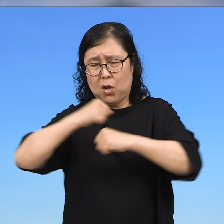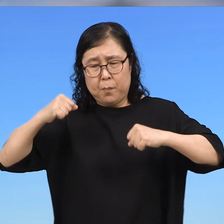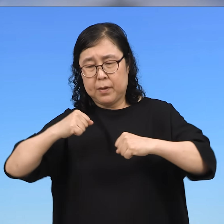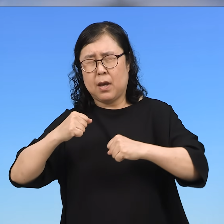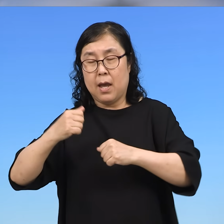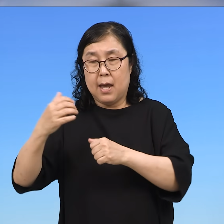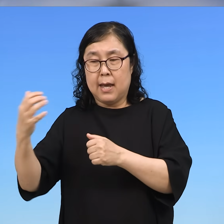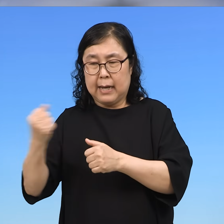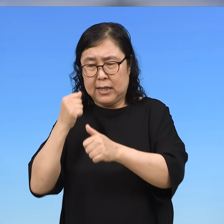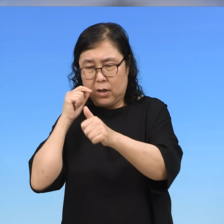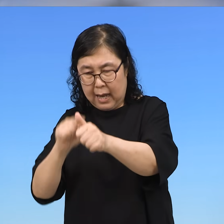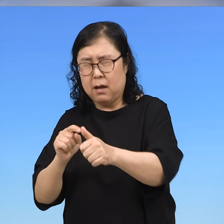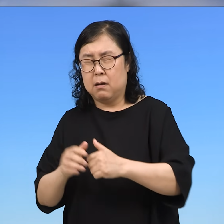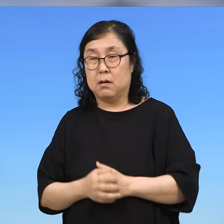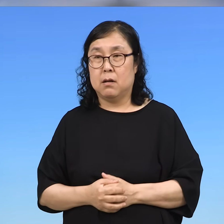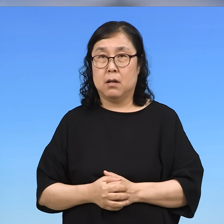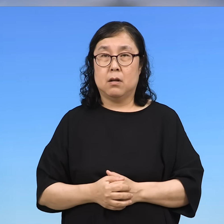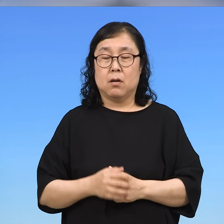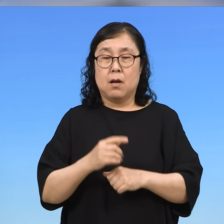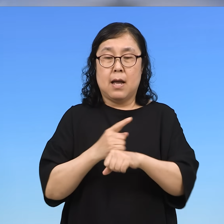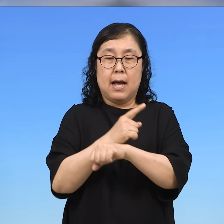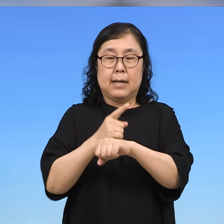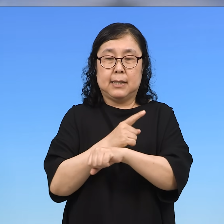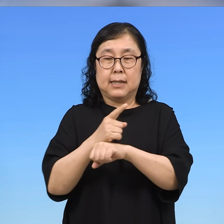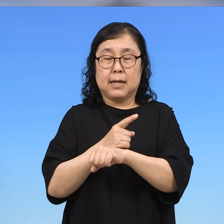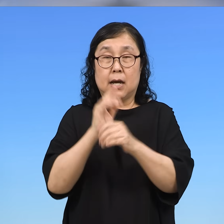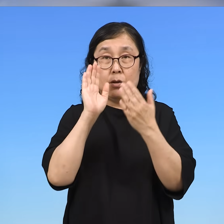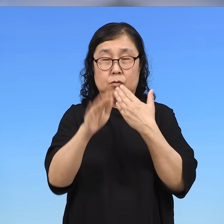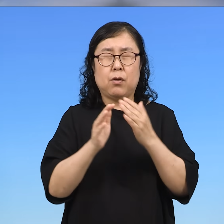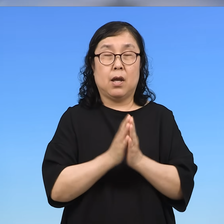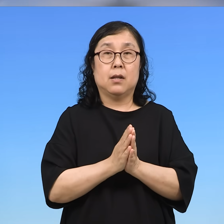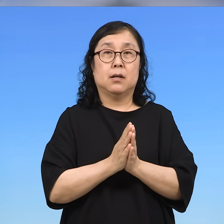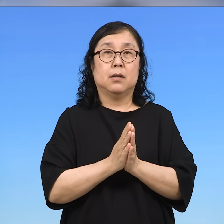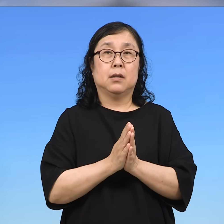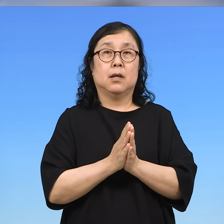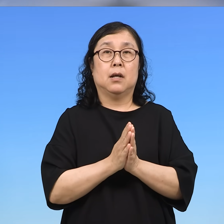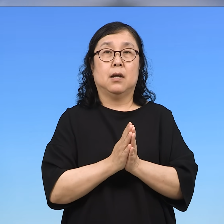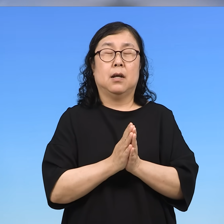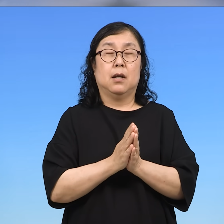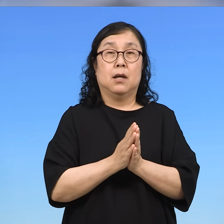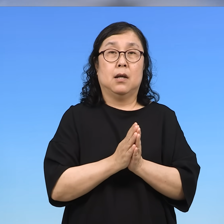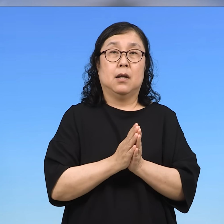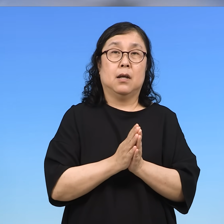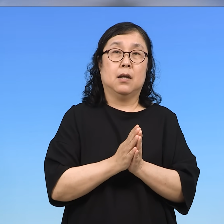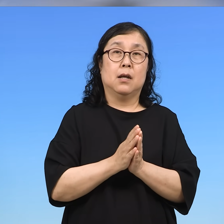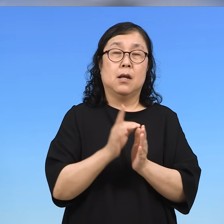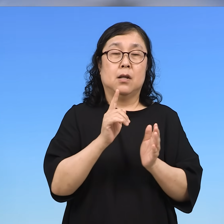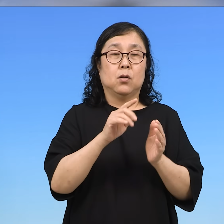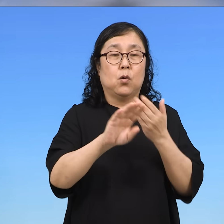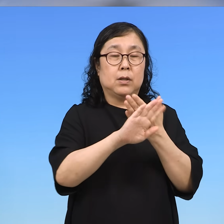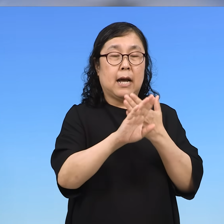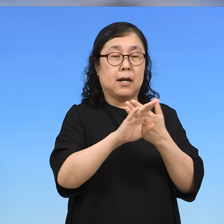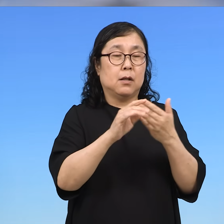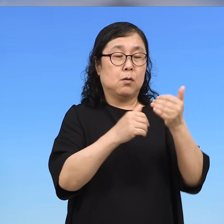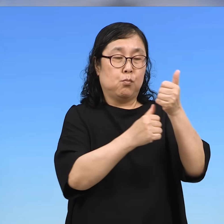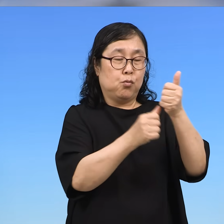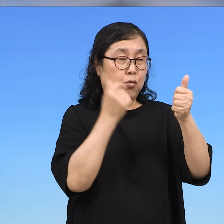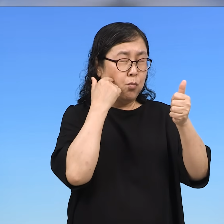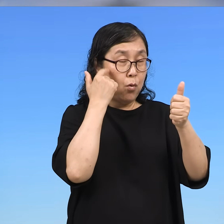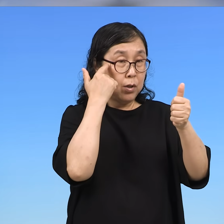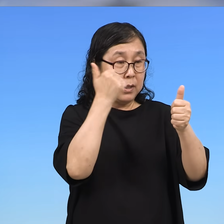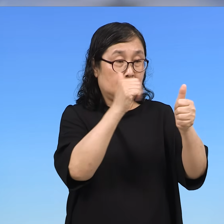가르쳐주고 바로 1시간 뒤에 좀 덜렁덜렁거리는 목사를 불러가지고 좀 꼼꼼하게 소심하게 일하는